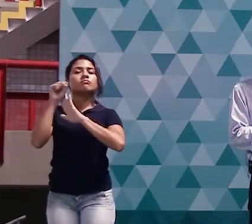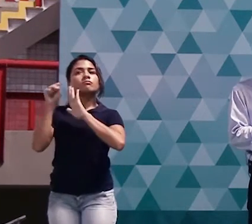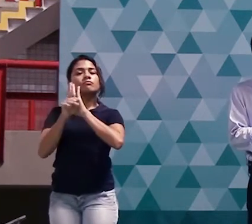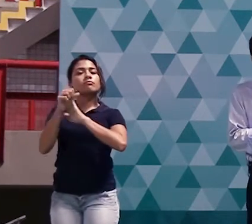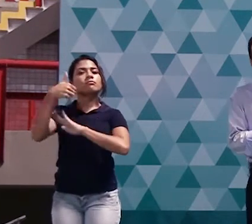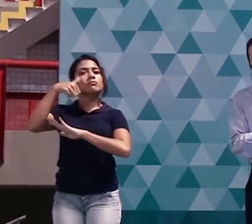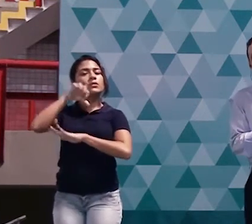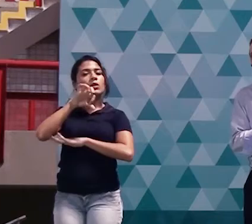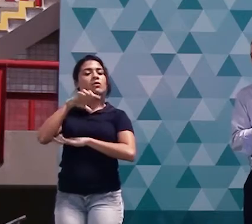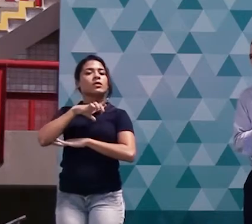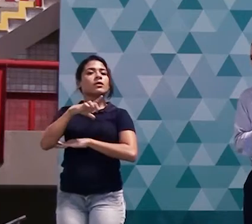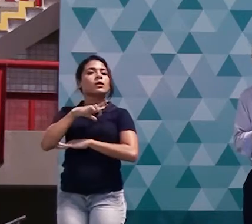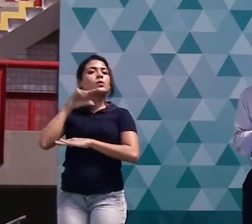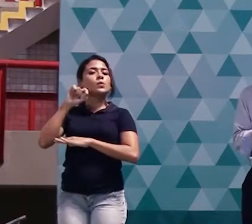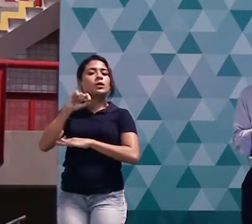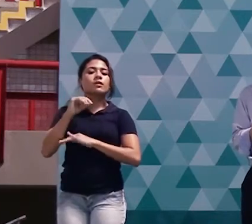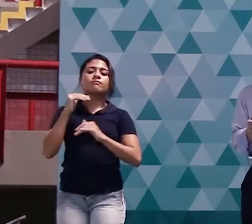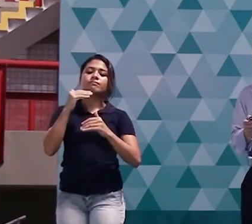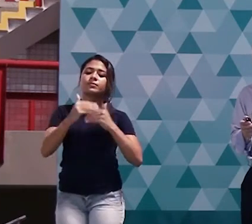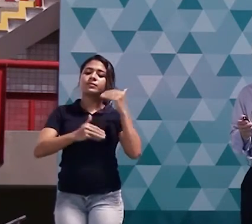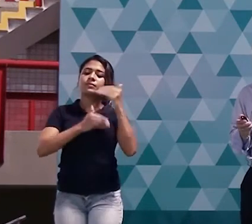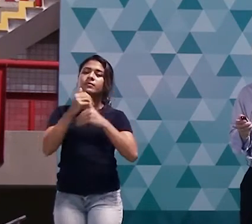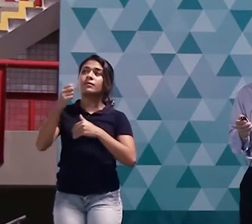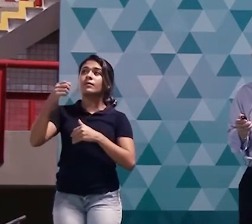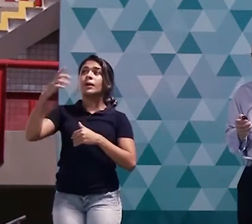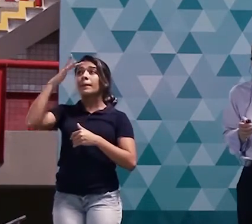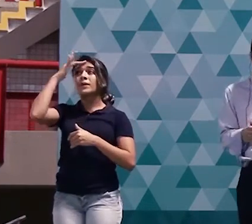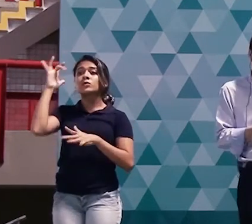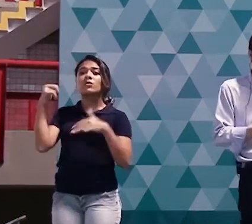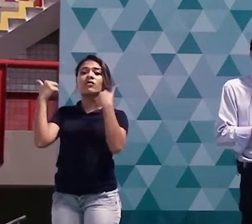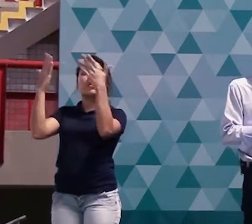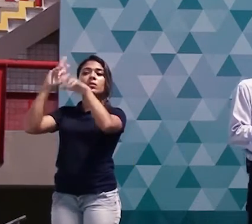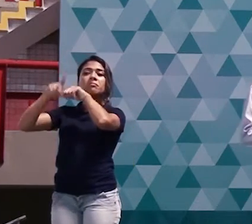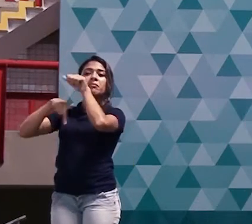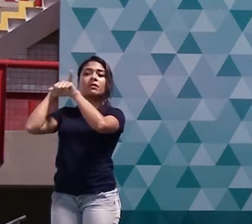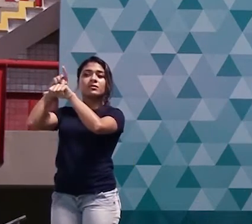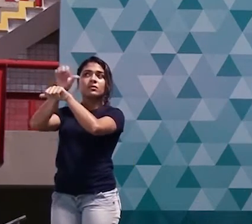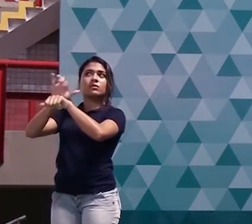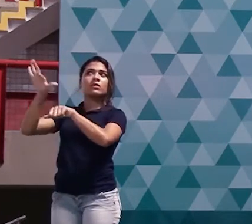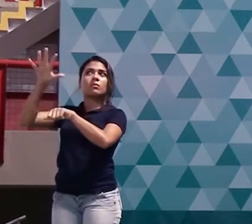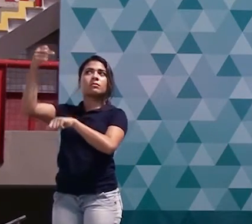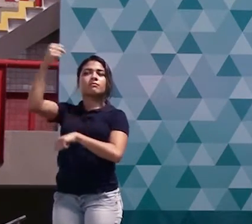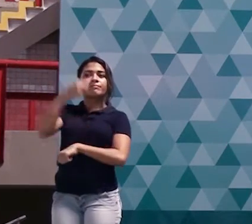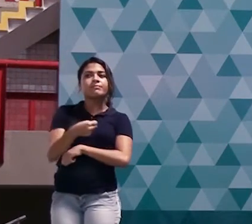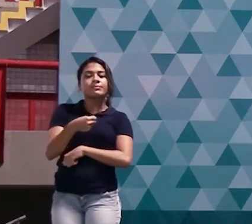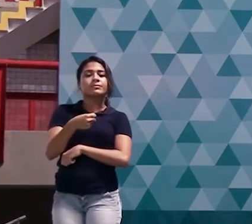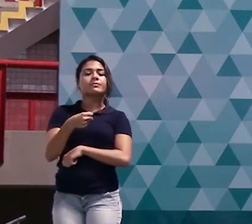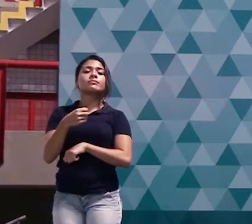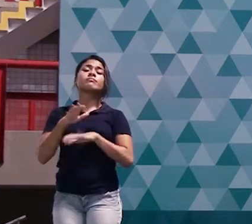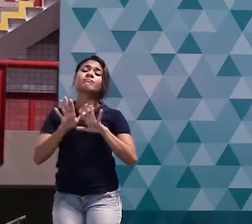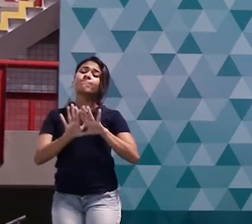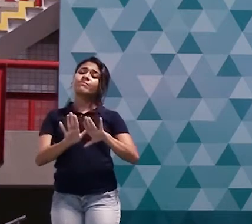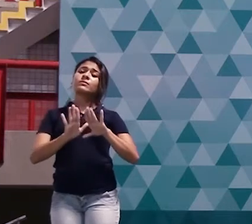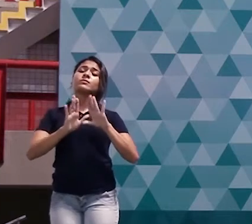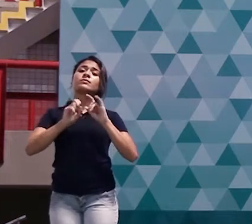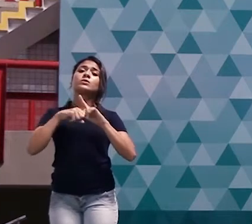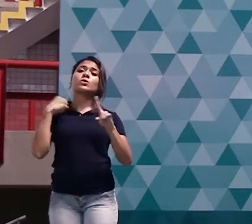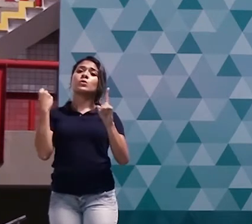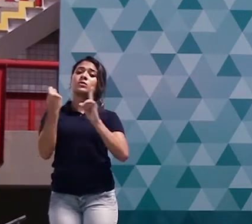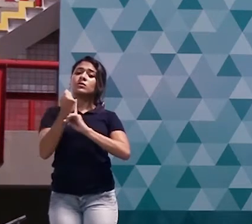haver todo um incentivo para a chegada de imigrantes para cá. Mas a nossa sociedade